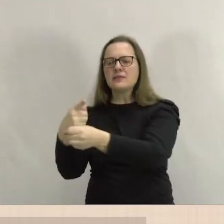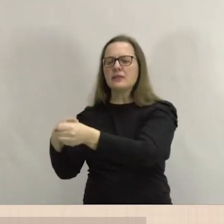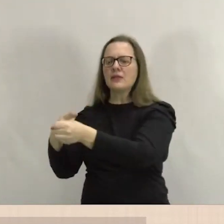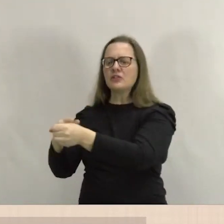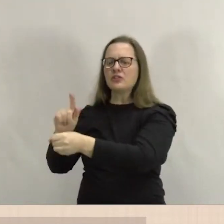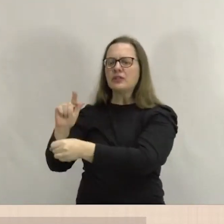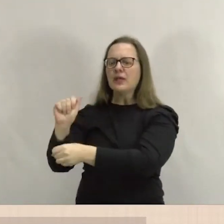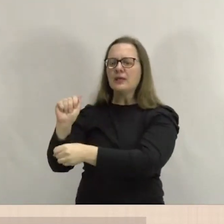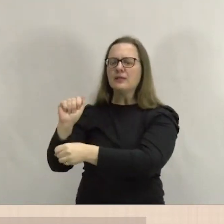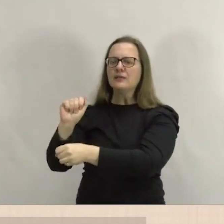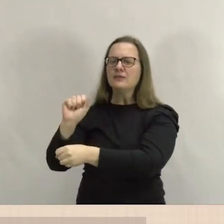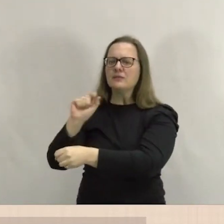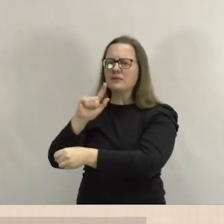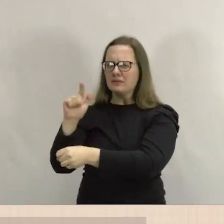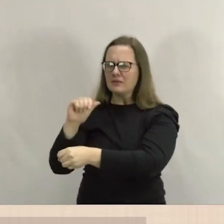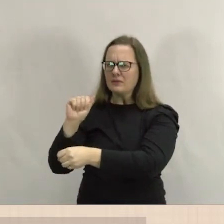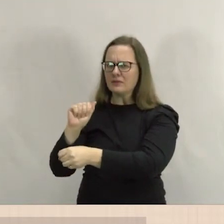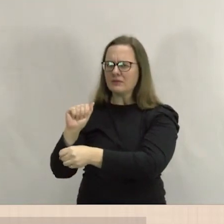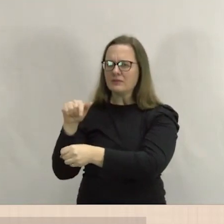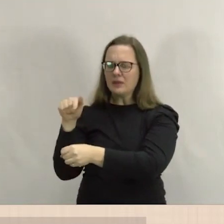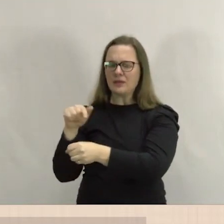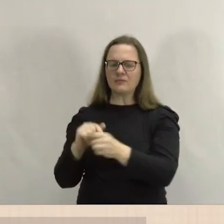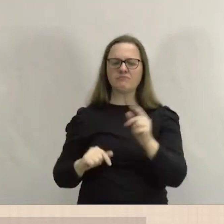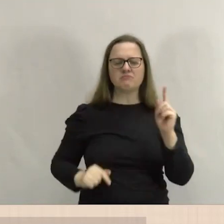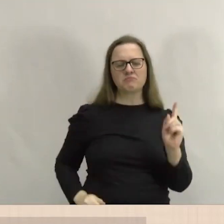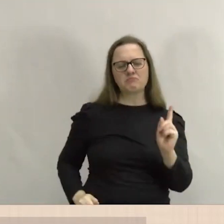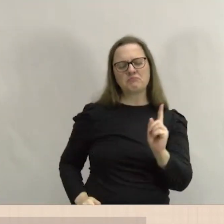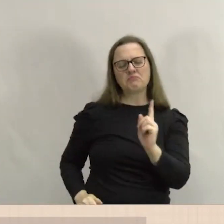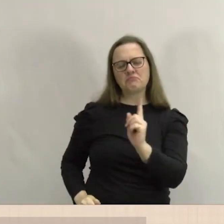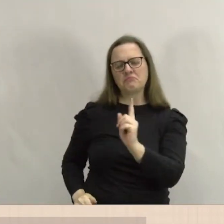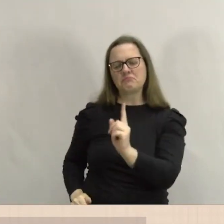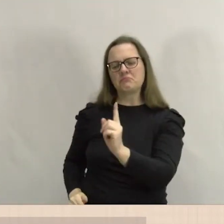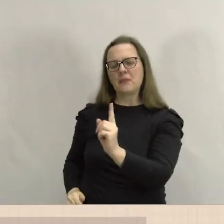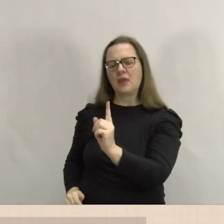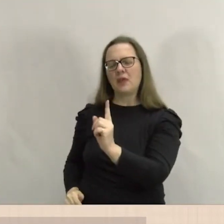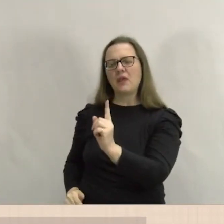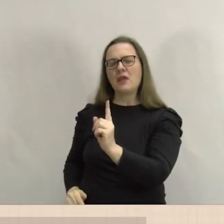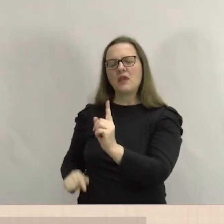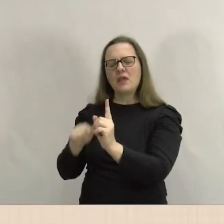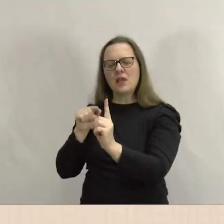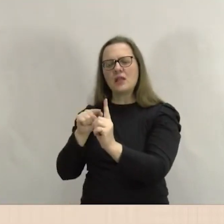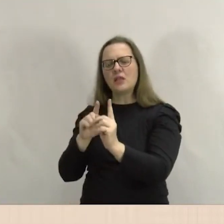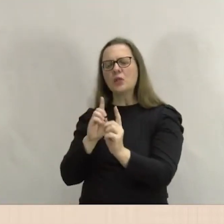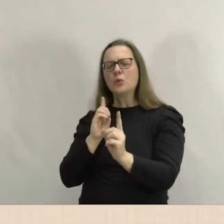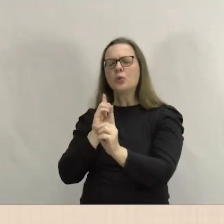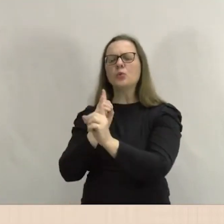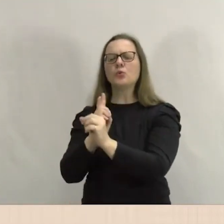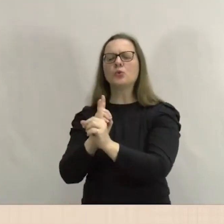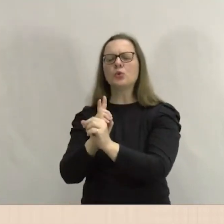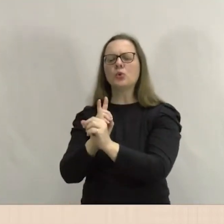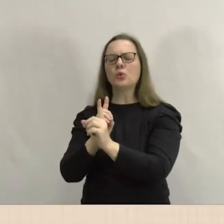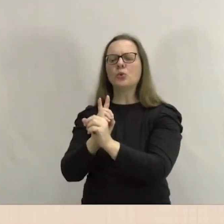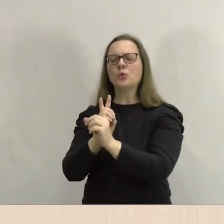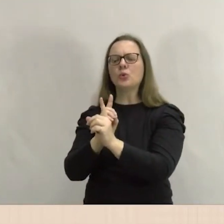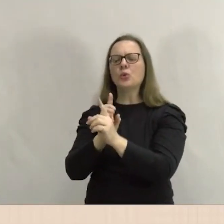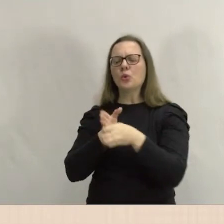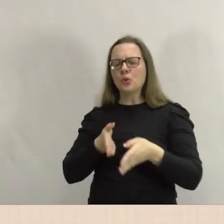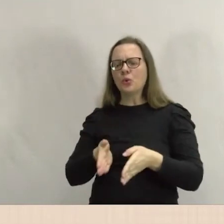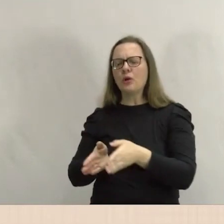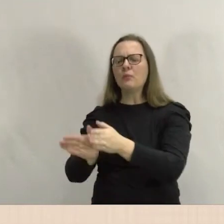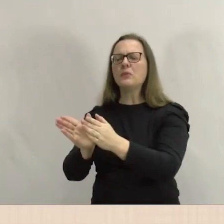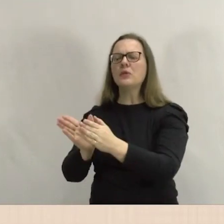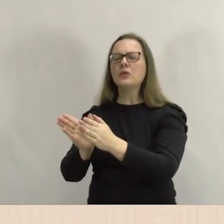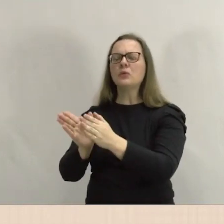Ele foi para lá. Ali encontrou um etíope eunuco, alto oficial de Candace, rainha